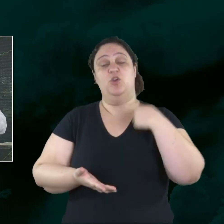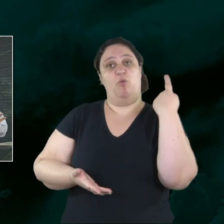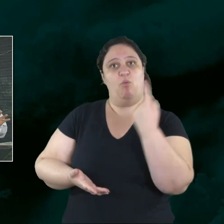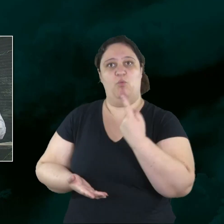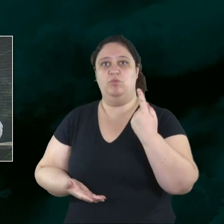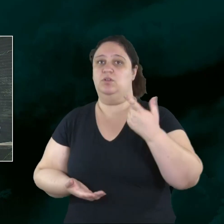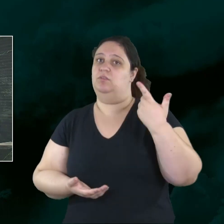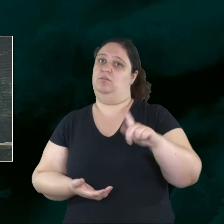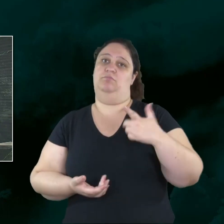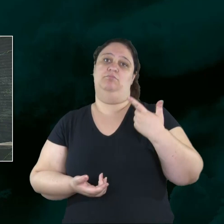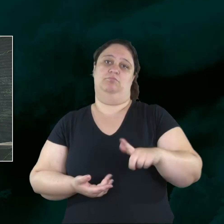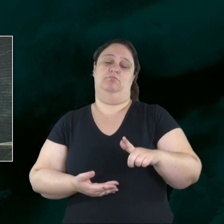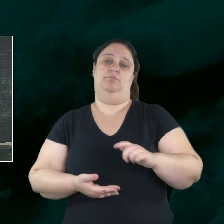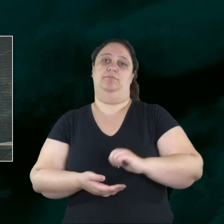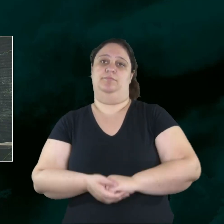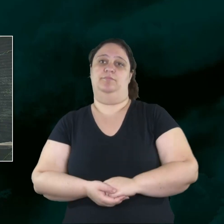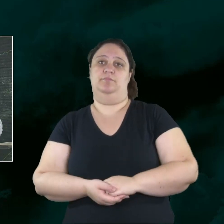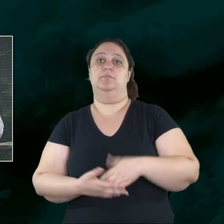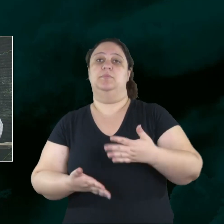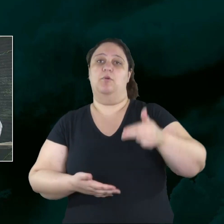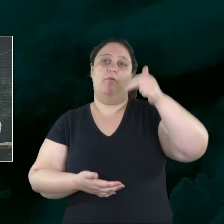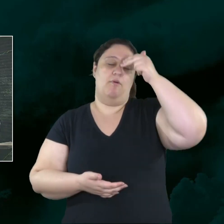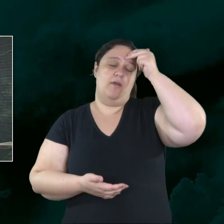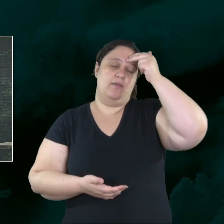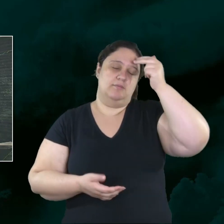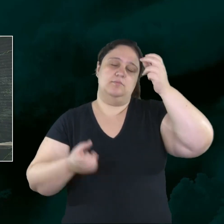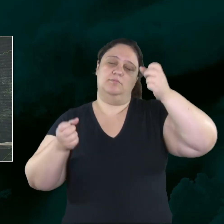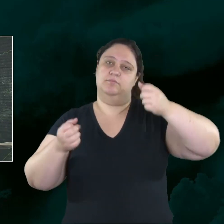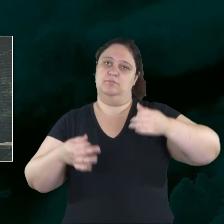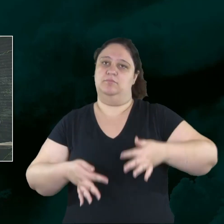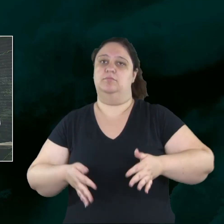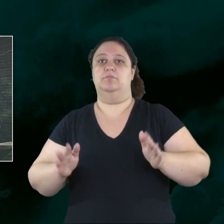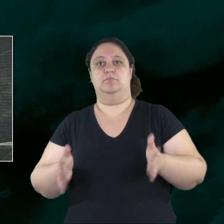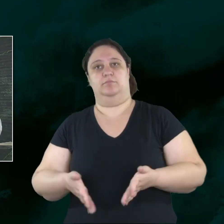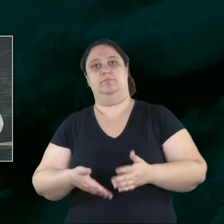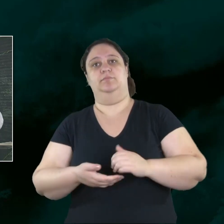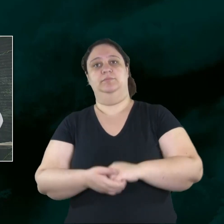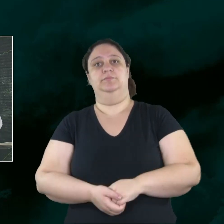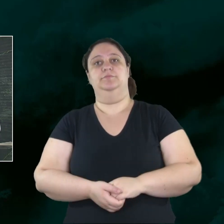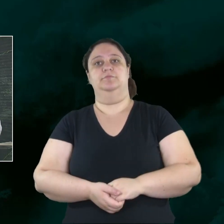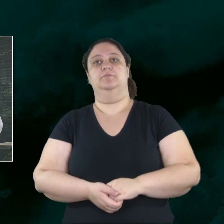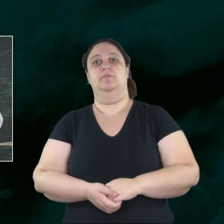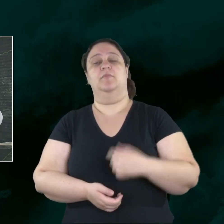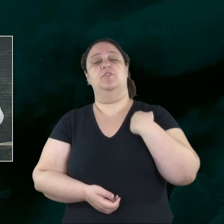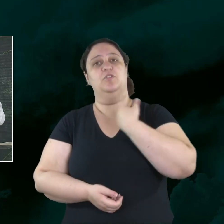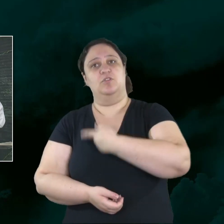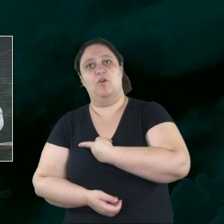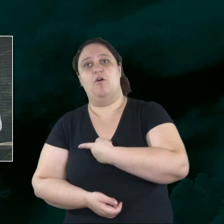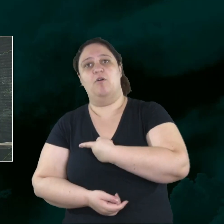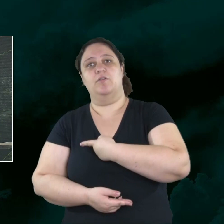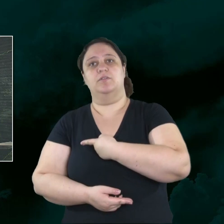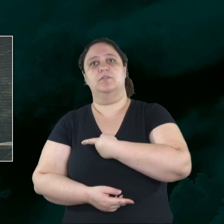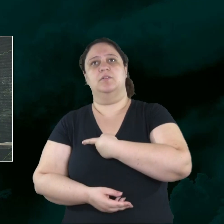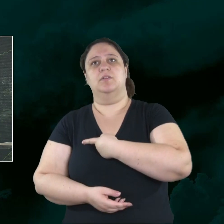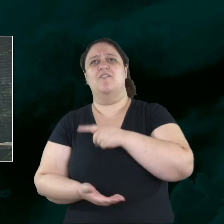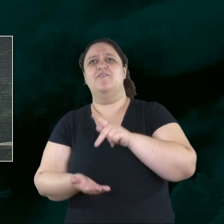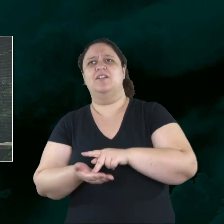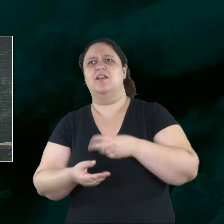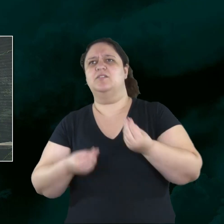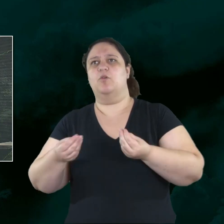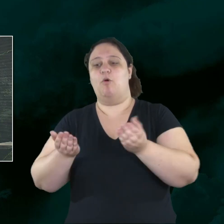referência mais. O irmão Ezra deixou claro que a nossa referência à verdade é a palavra de